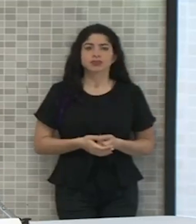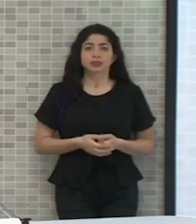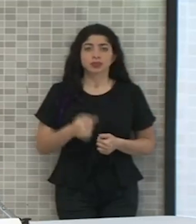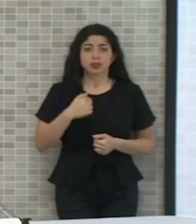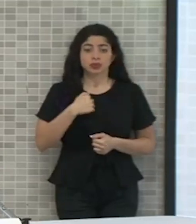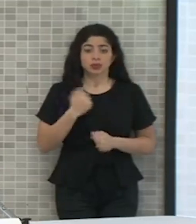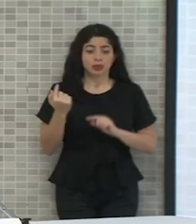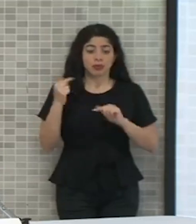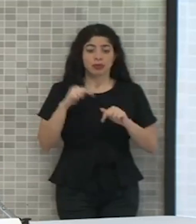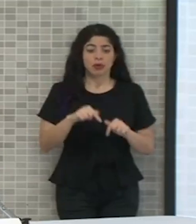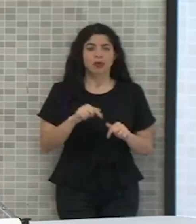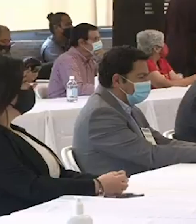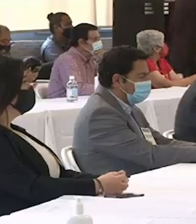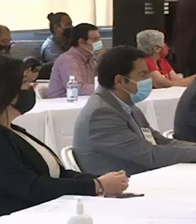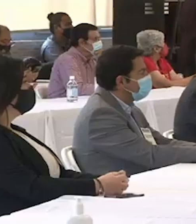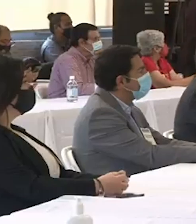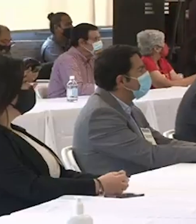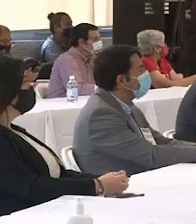Vengo con humildad,